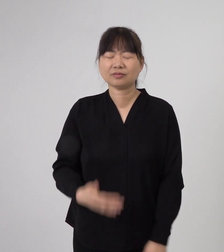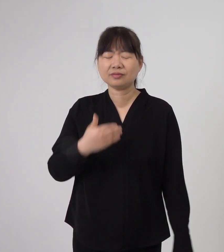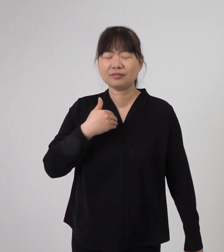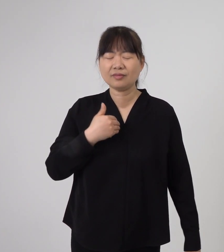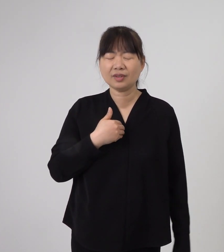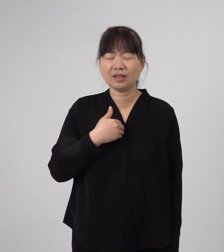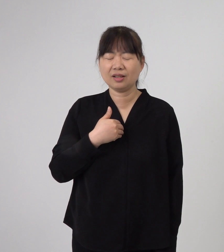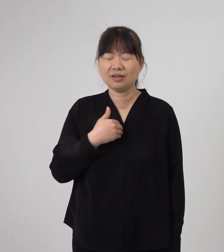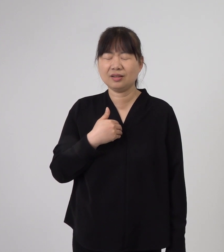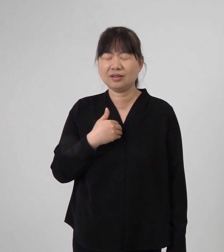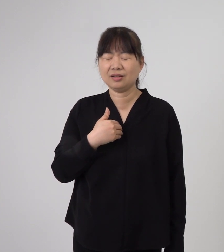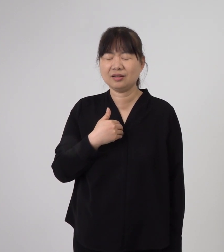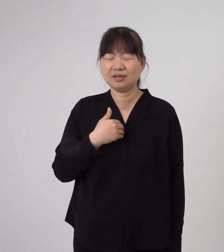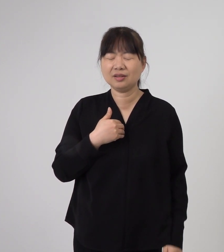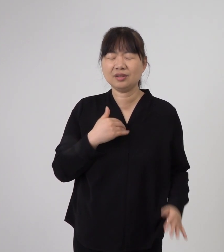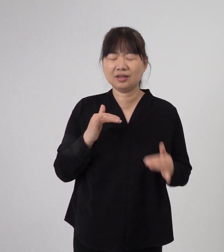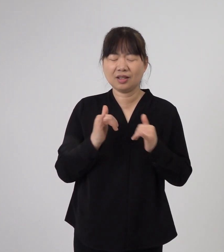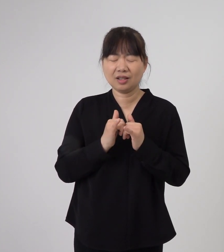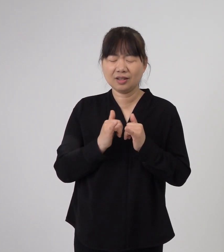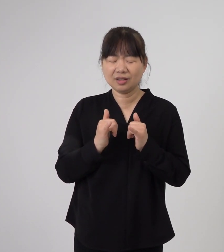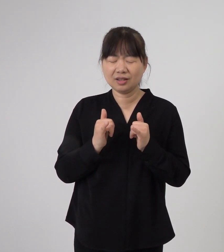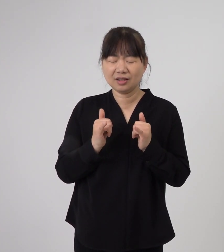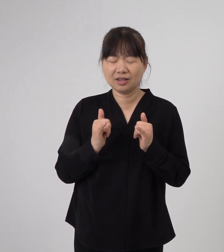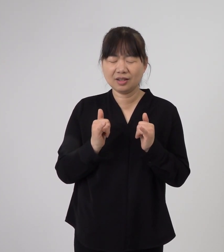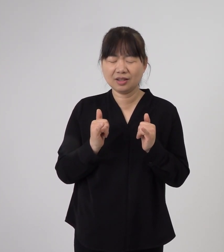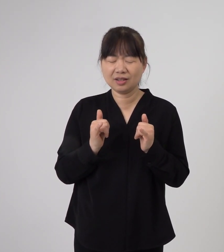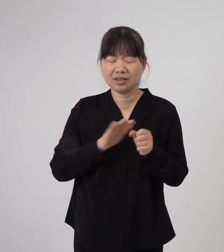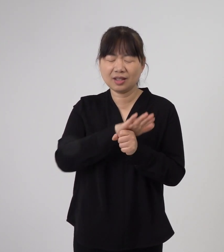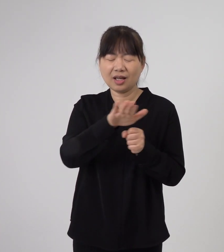내 사랑 나의